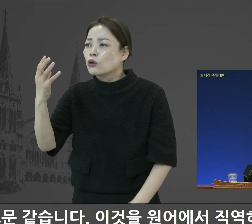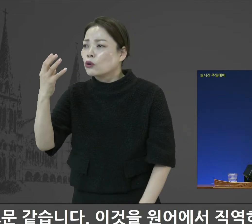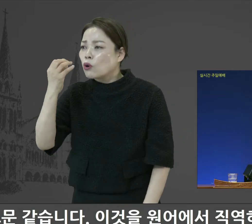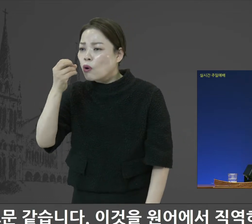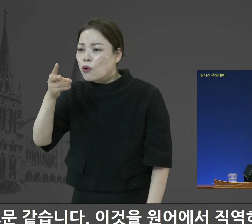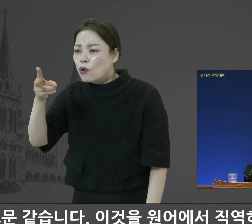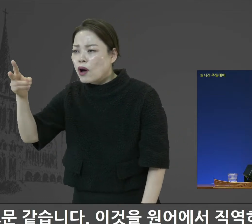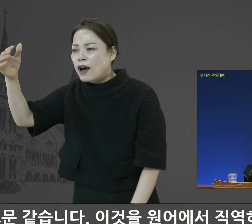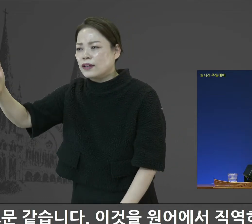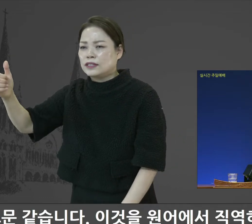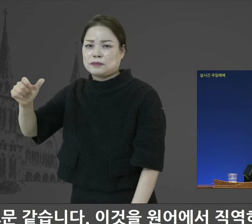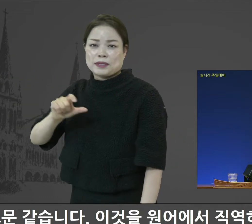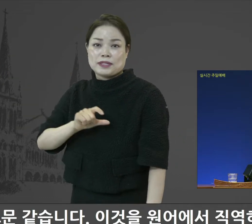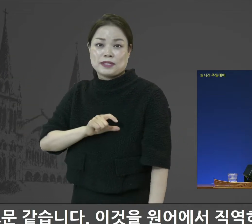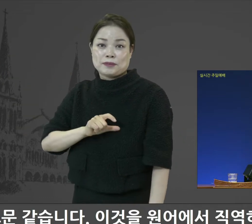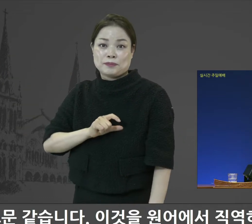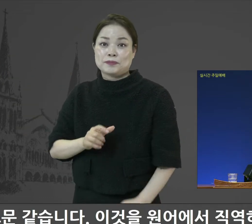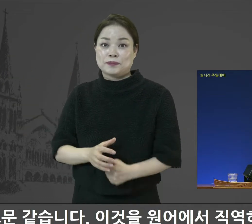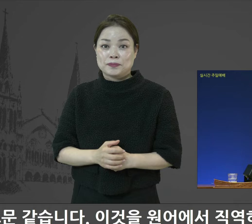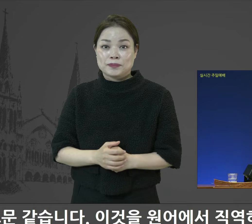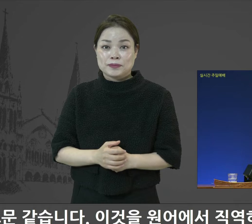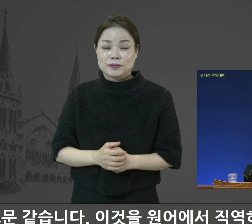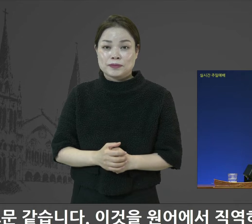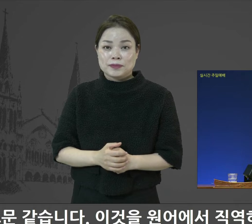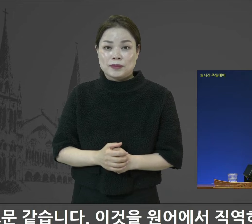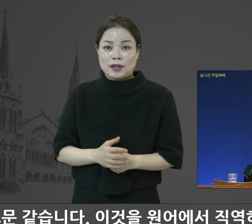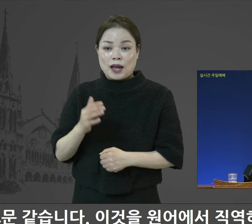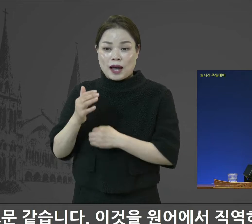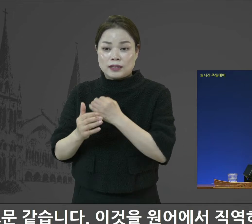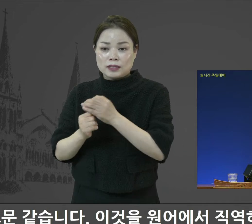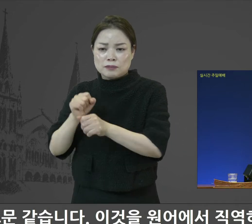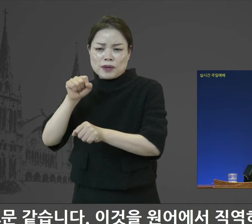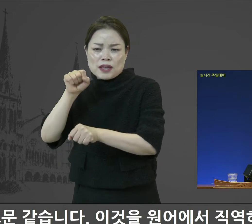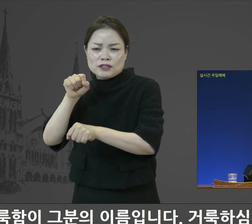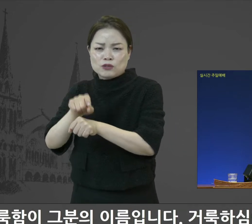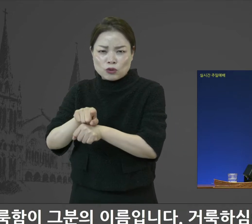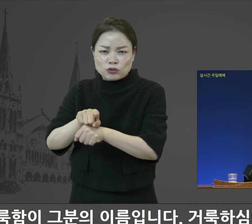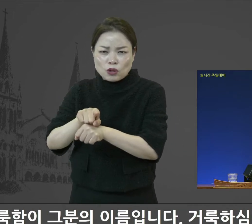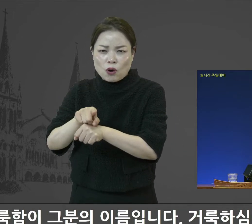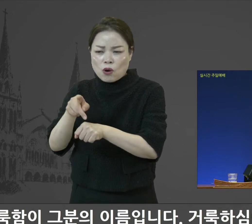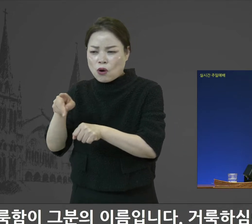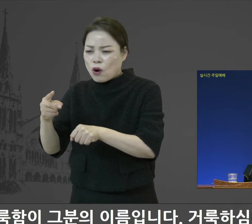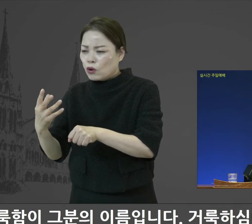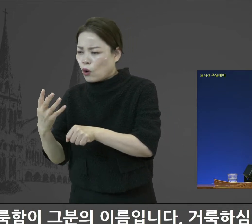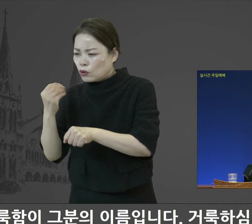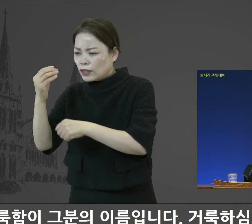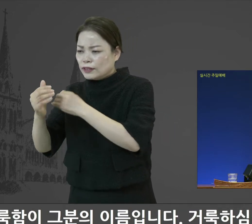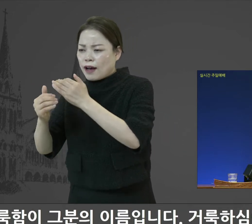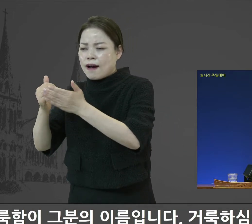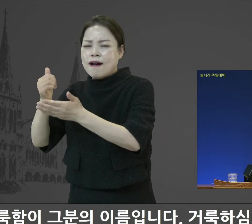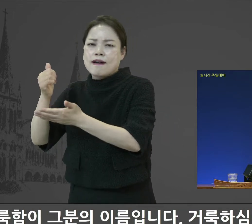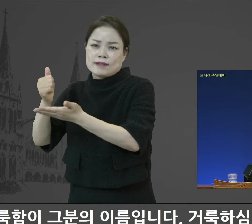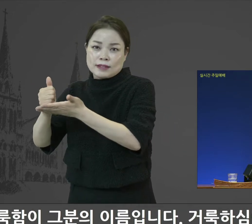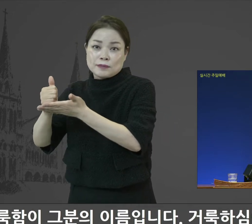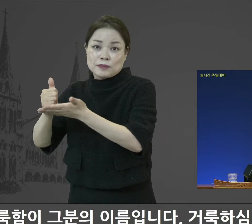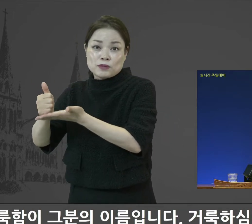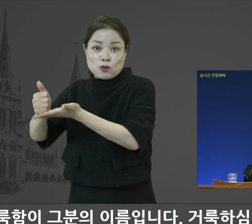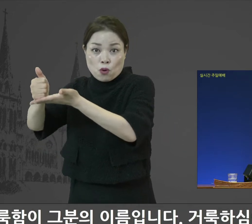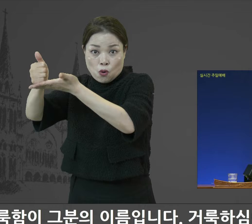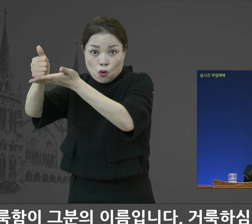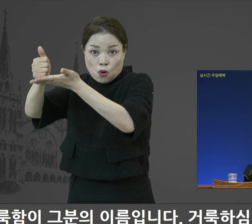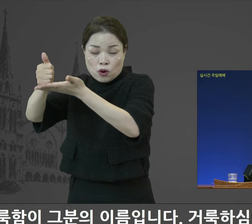거룩하심이 그분의 이름입니다. 하나님의 속성, 거룩하신, 거룩 자체이신 그분을 높이고 있는 겁니다.